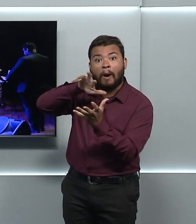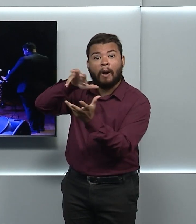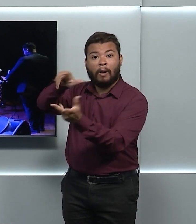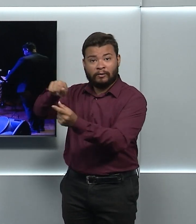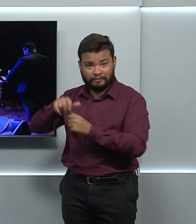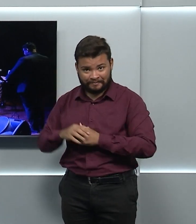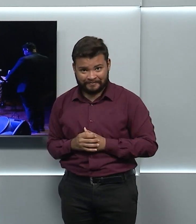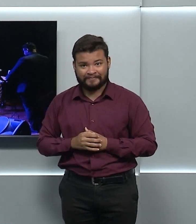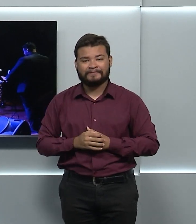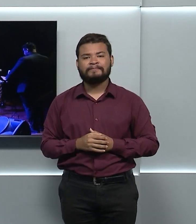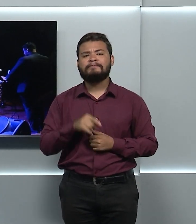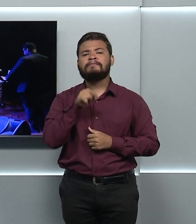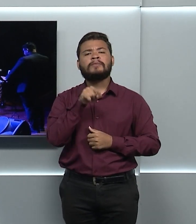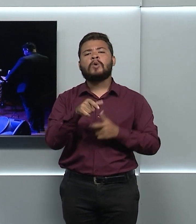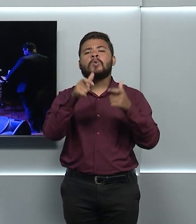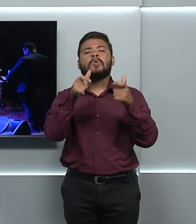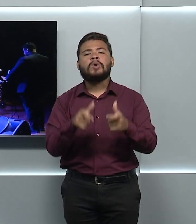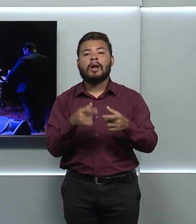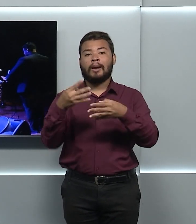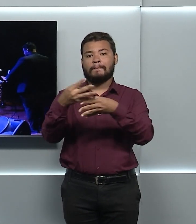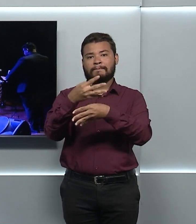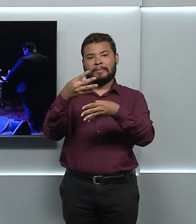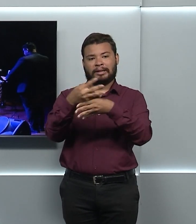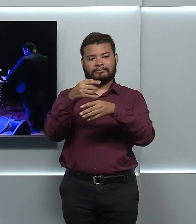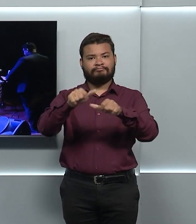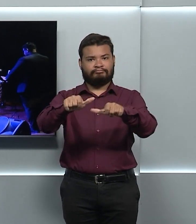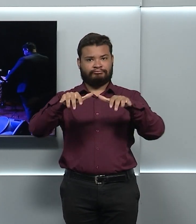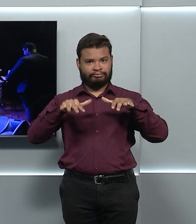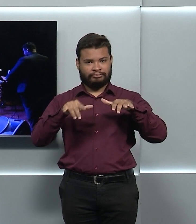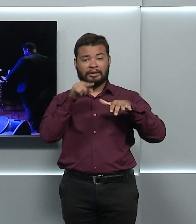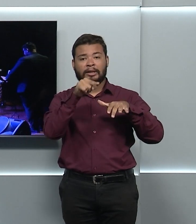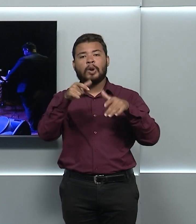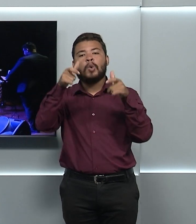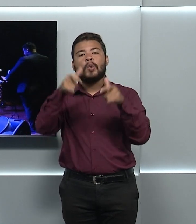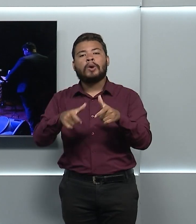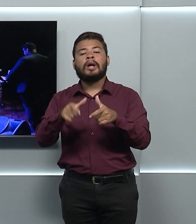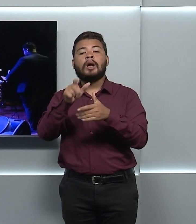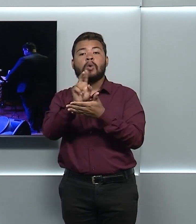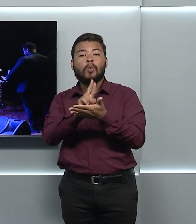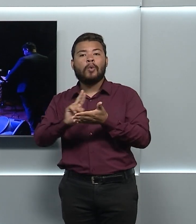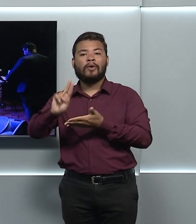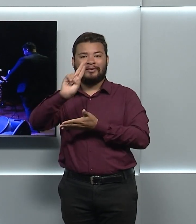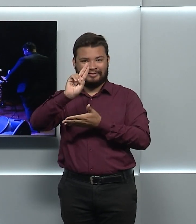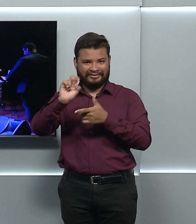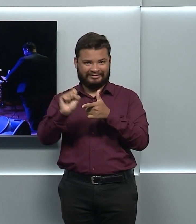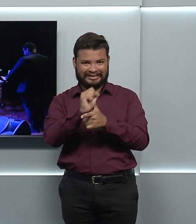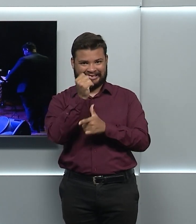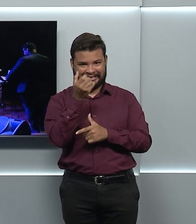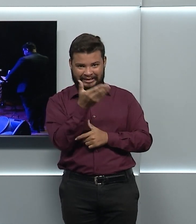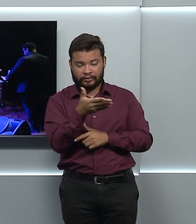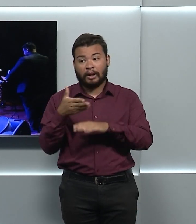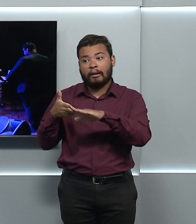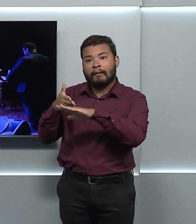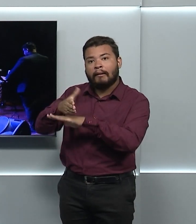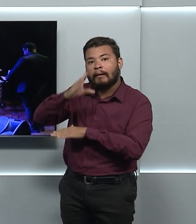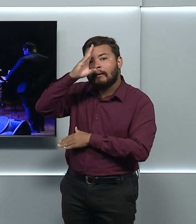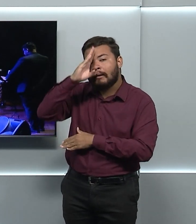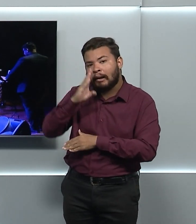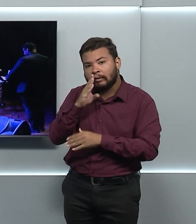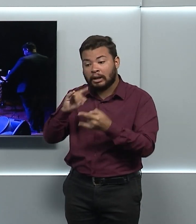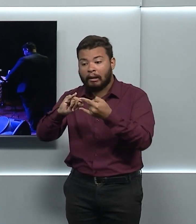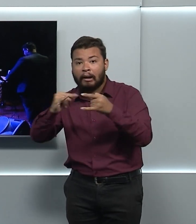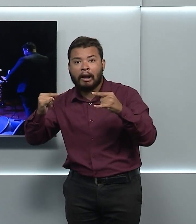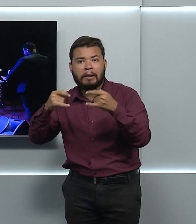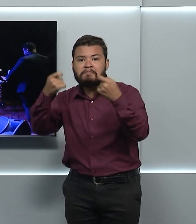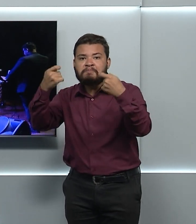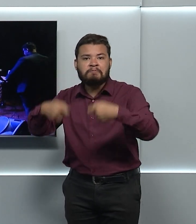A apresentação será no Teatro Escola Basileu França, que fica no setor universitário. A entrada é gratuita e não é necessário retirar